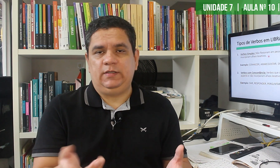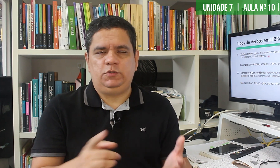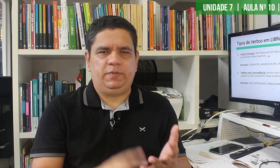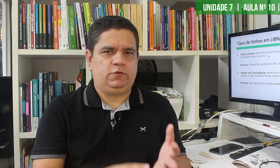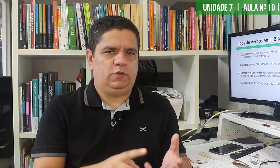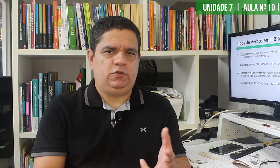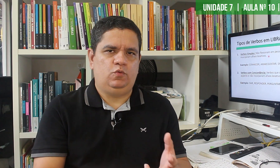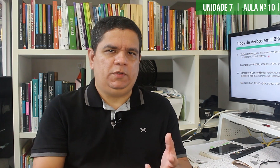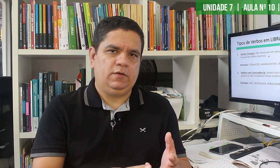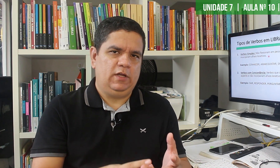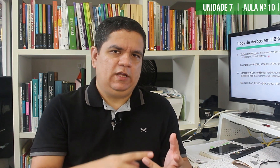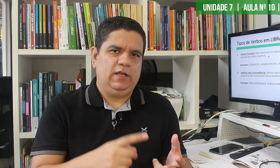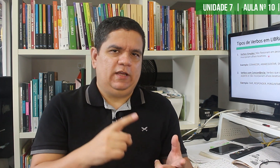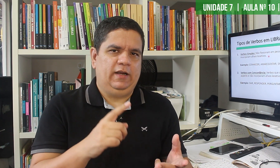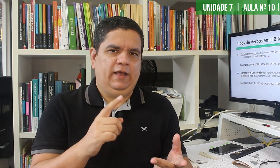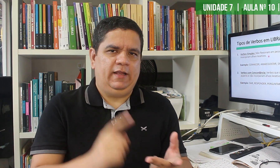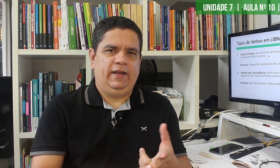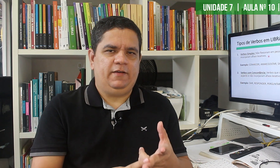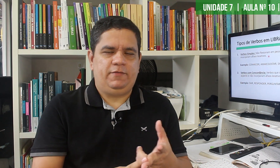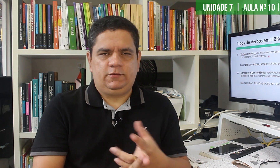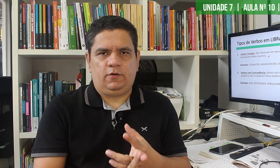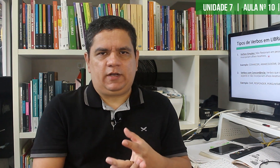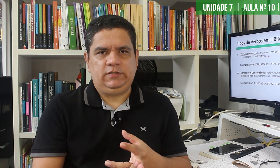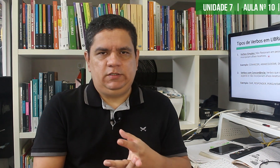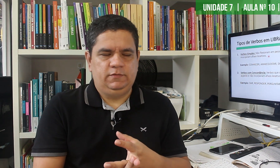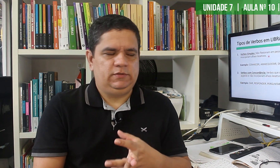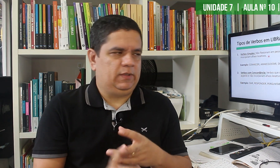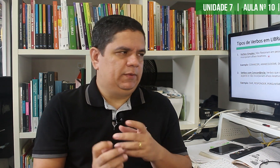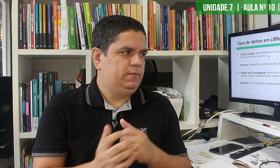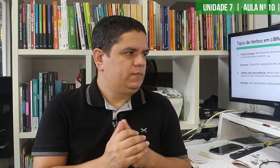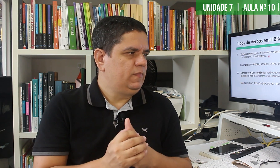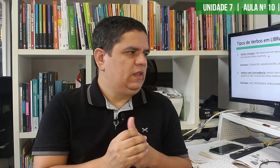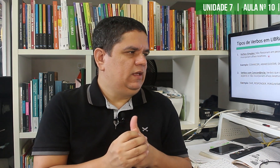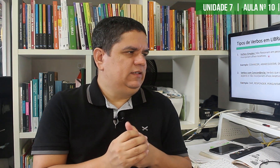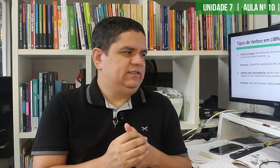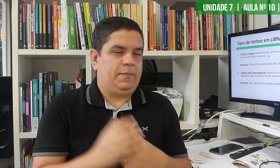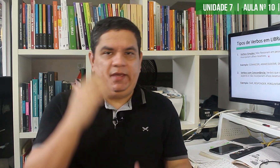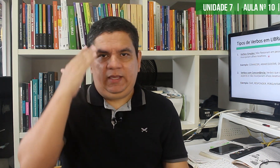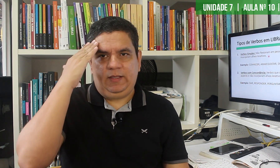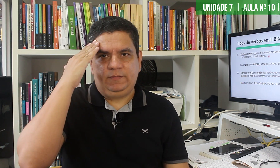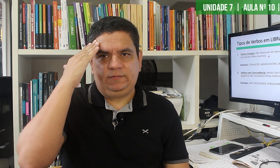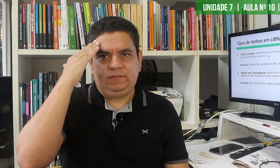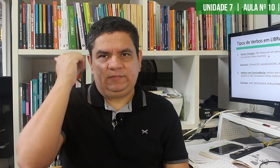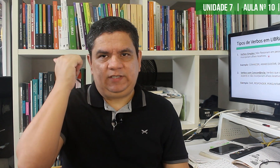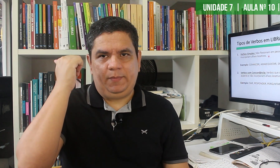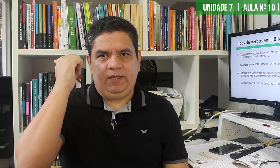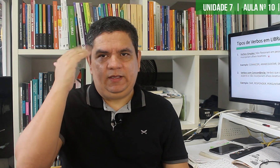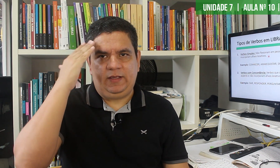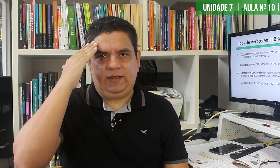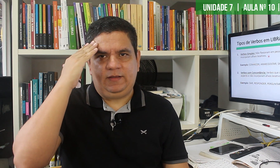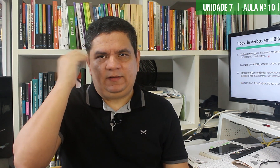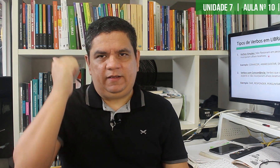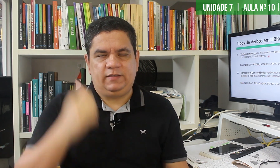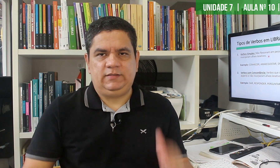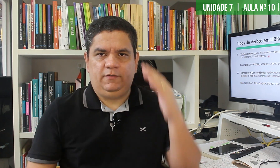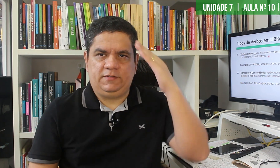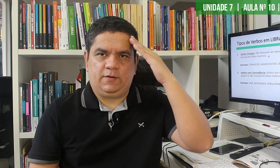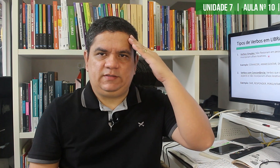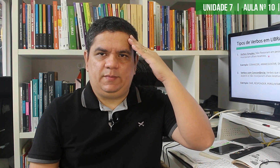de pessoa, de número, né? Nem afixos locativos, tá bom? Saber é assim, vou fazer com essa mão